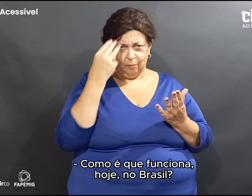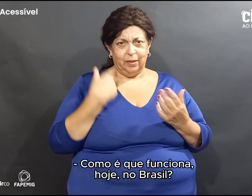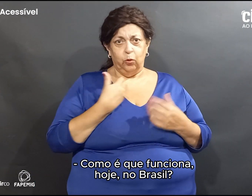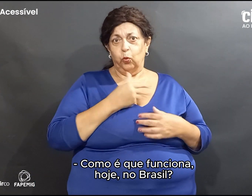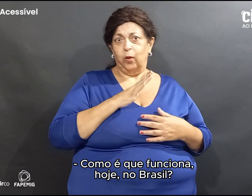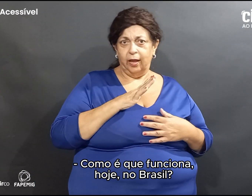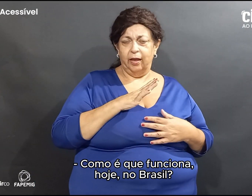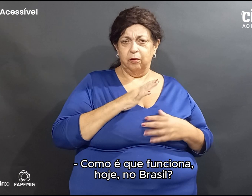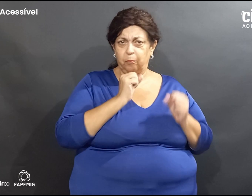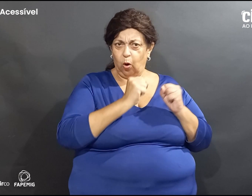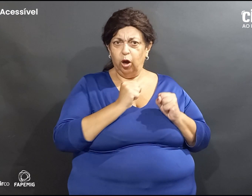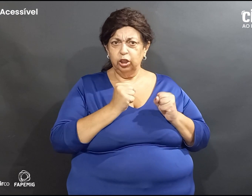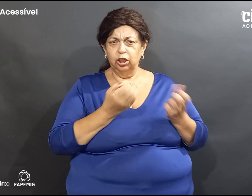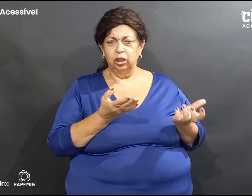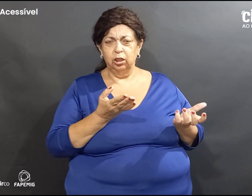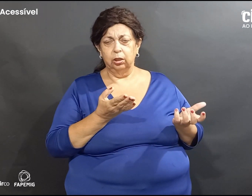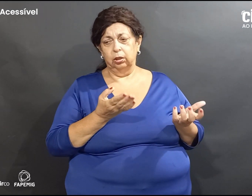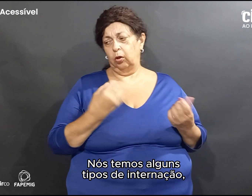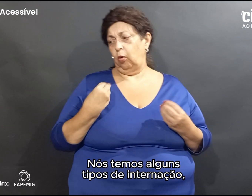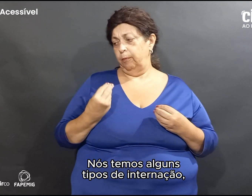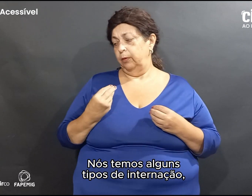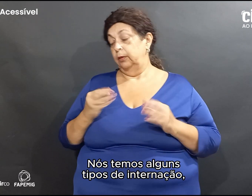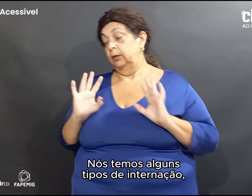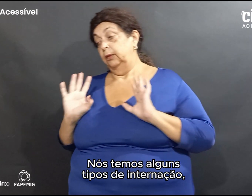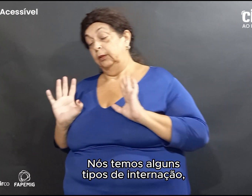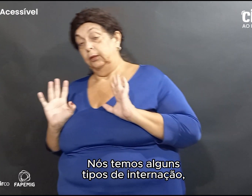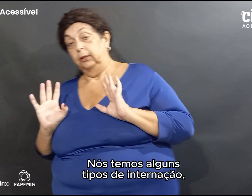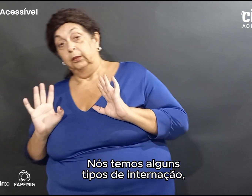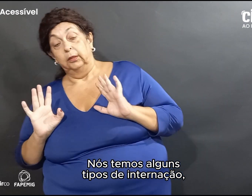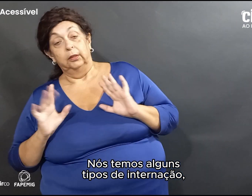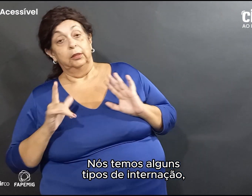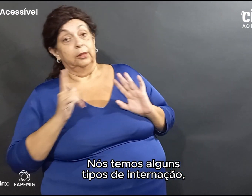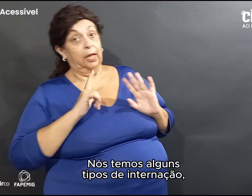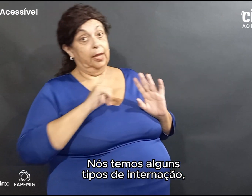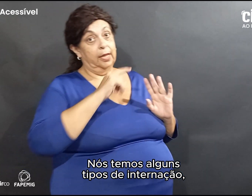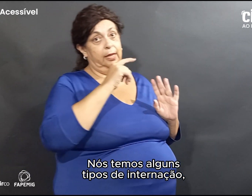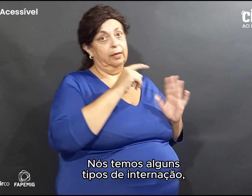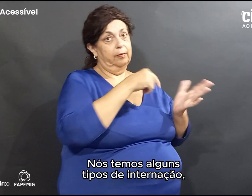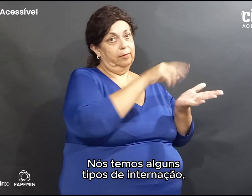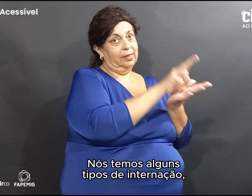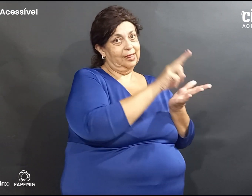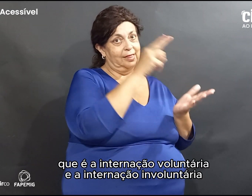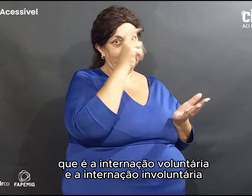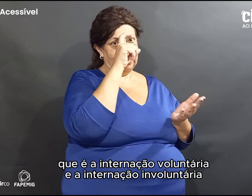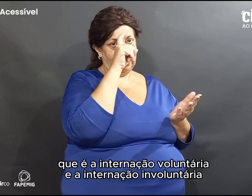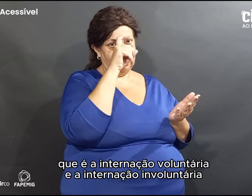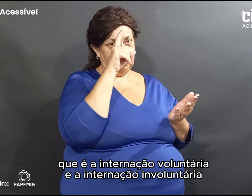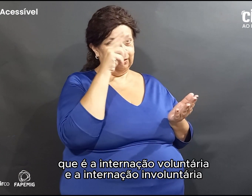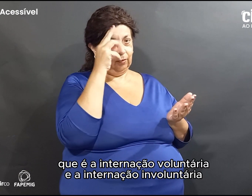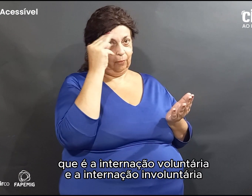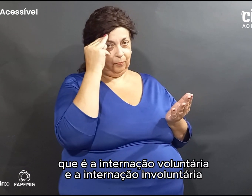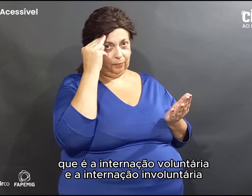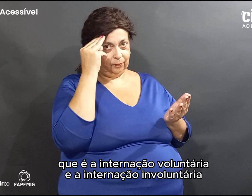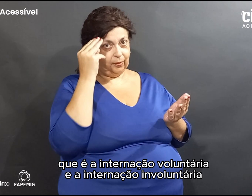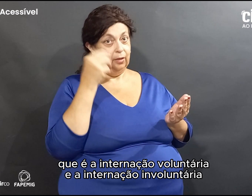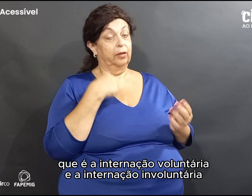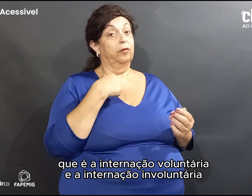funciona hoje no Brasil? Aham. Nós temos alguns tipos de internação, né? Que é a internação voluntária